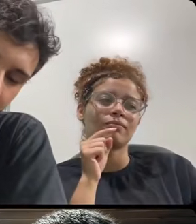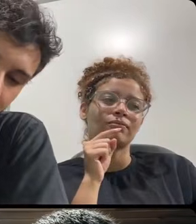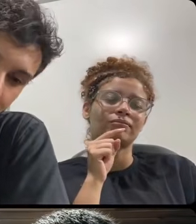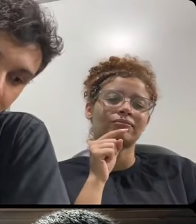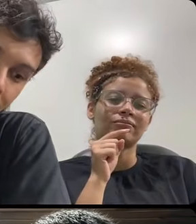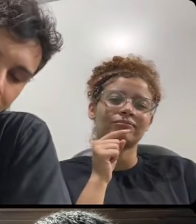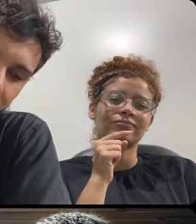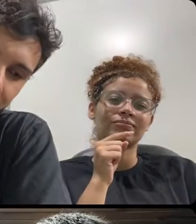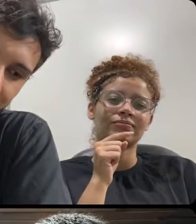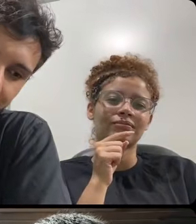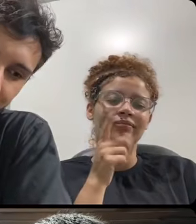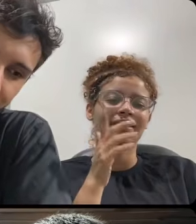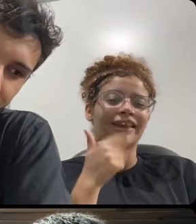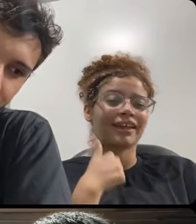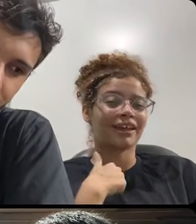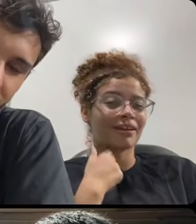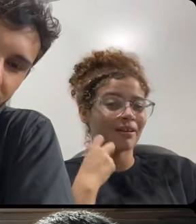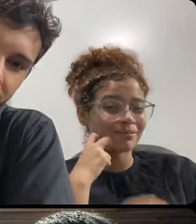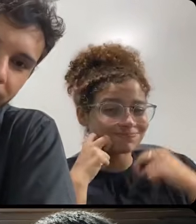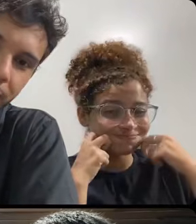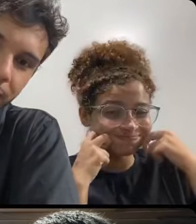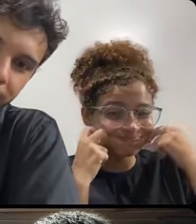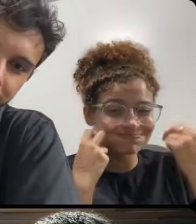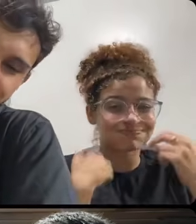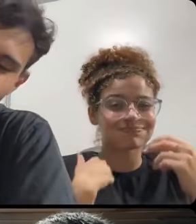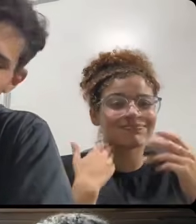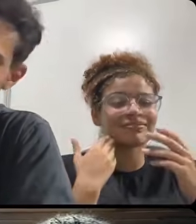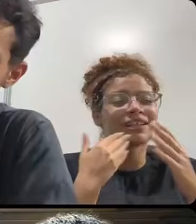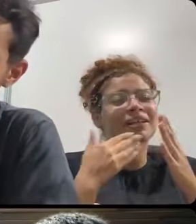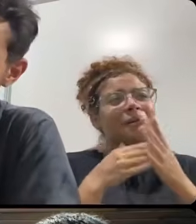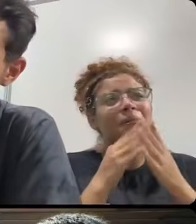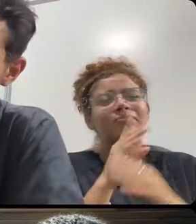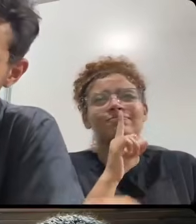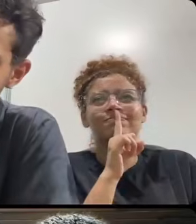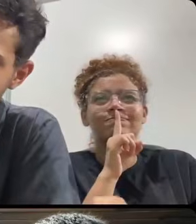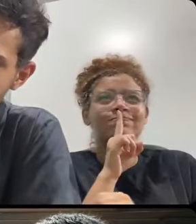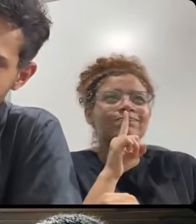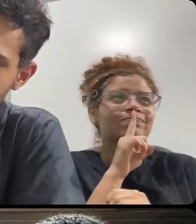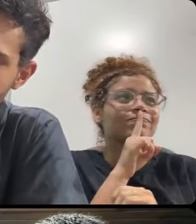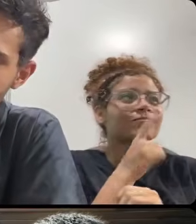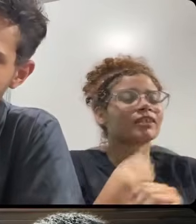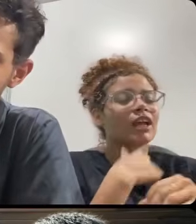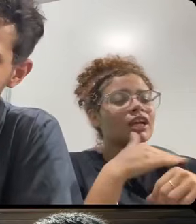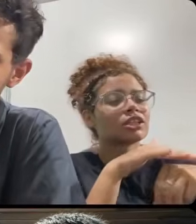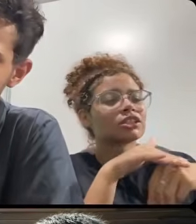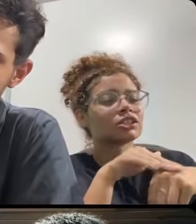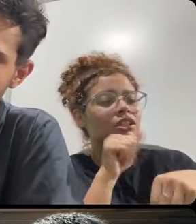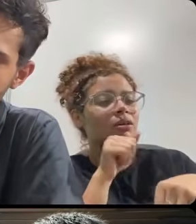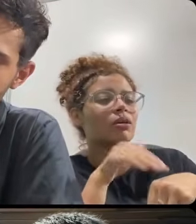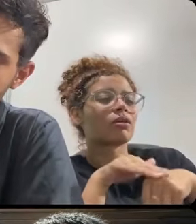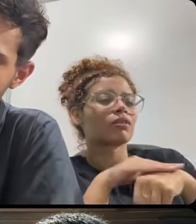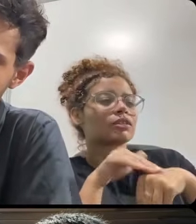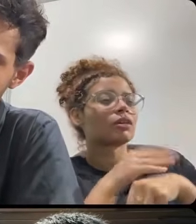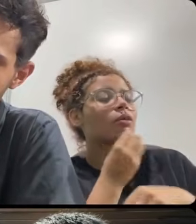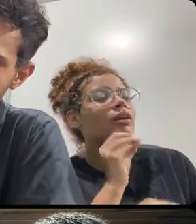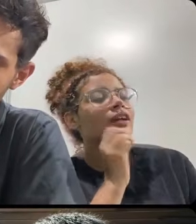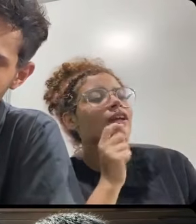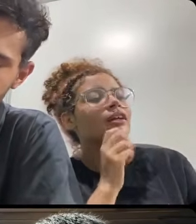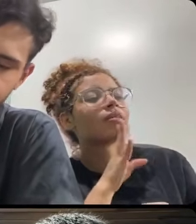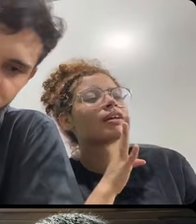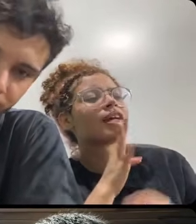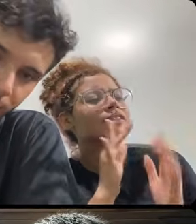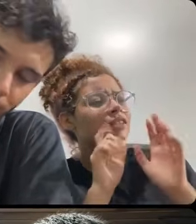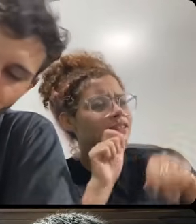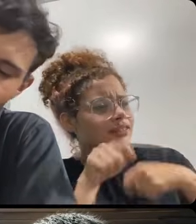na época, ainda sou, né, até hoje, meio quietão, assim, de não conversar muito, né, então ele chegou e me disse, o que tu acha da Libras e tudo